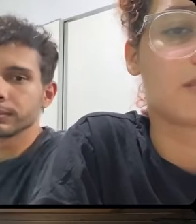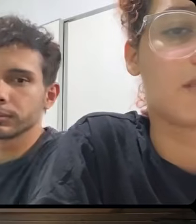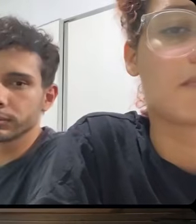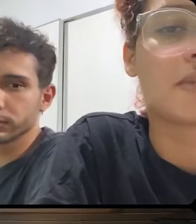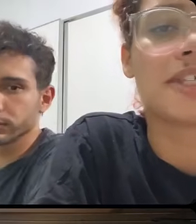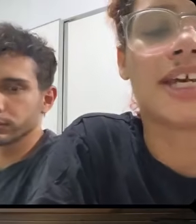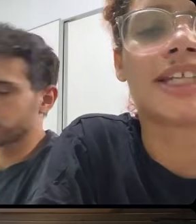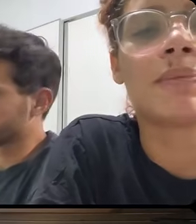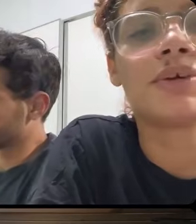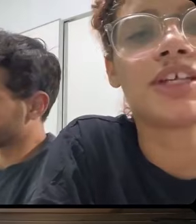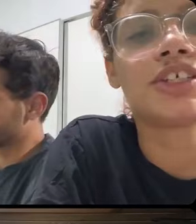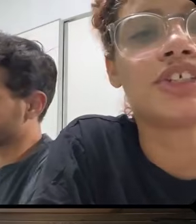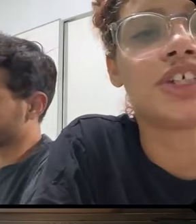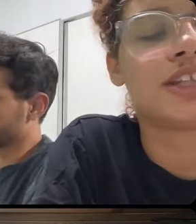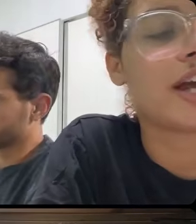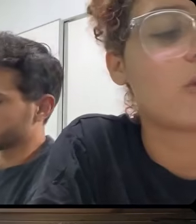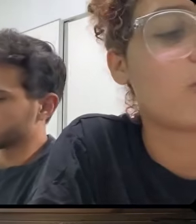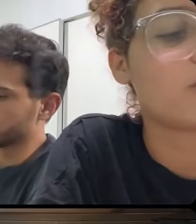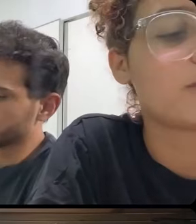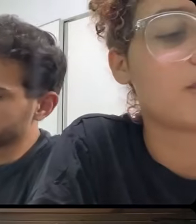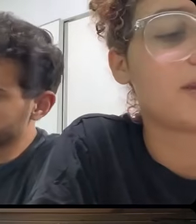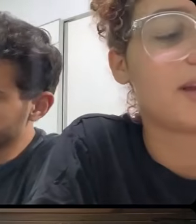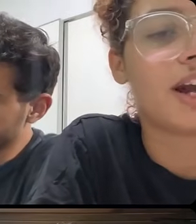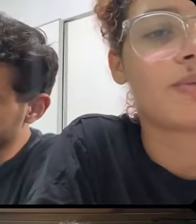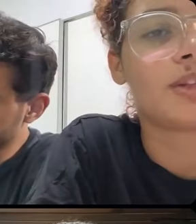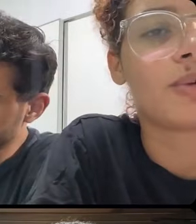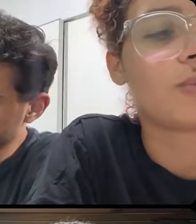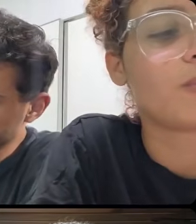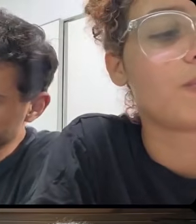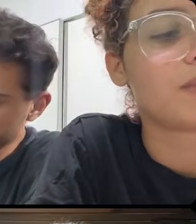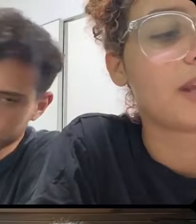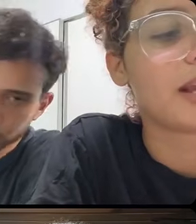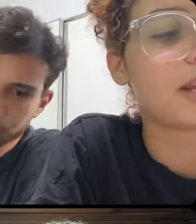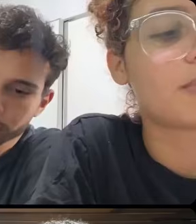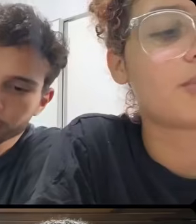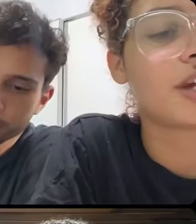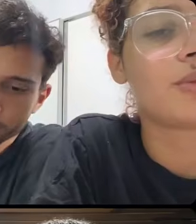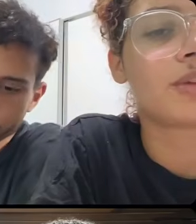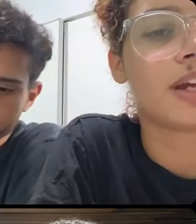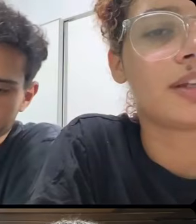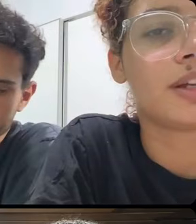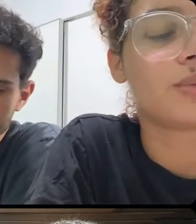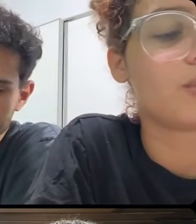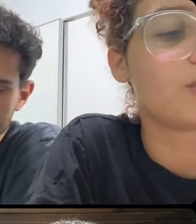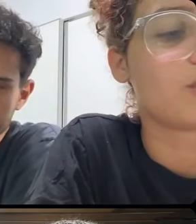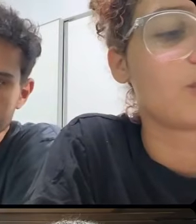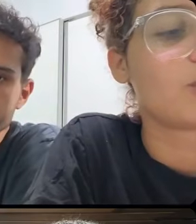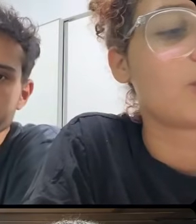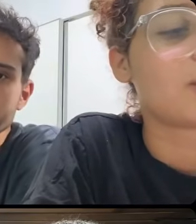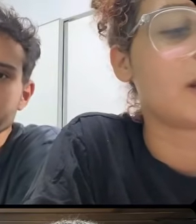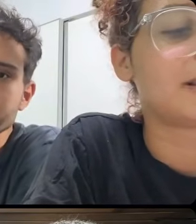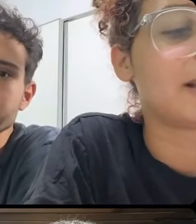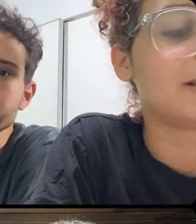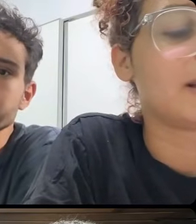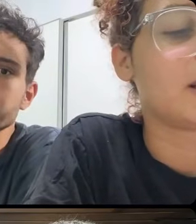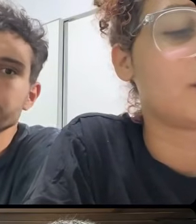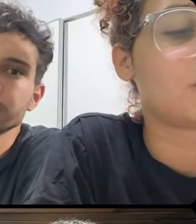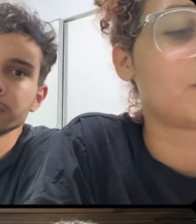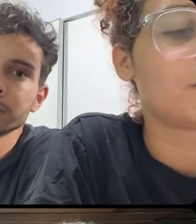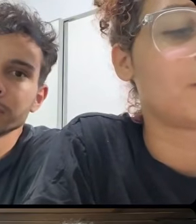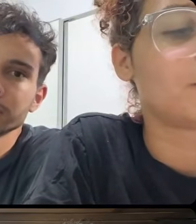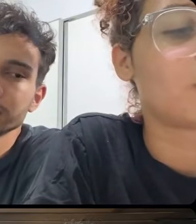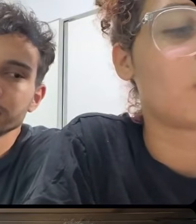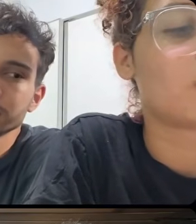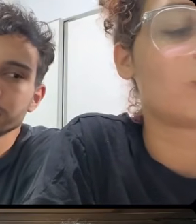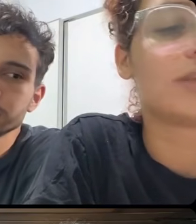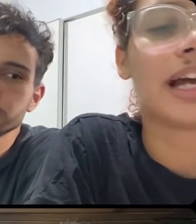para Deus. Sim, até E que tá com missão integral, então é 100%, né? Dentro das áreas da